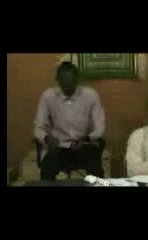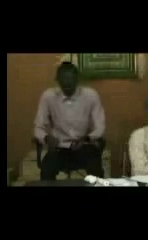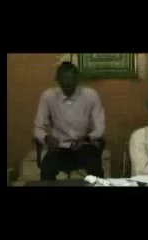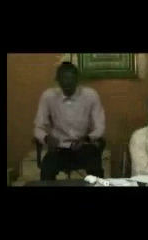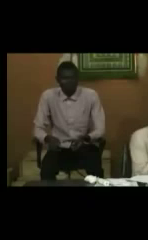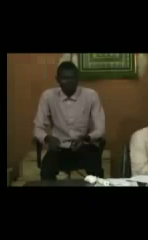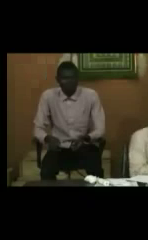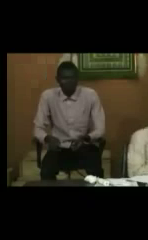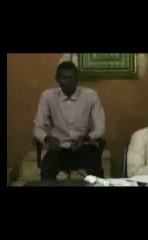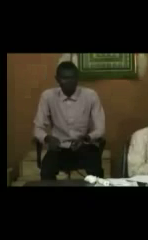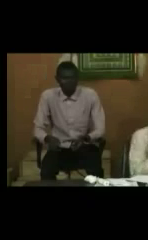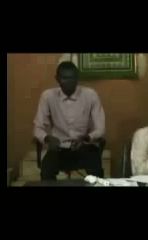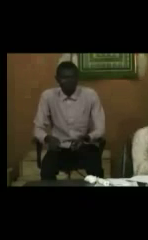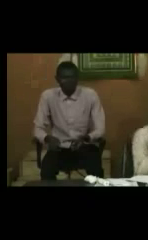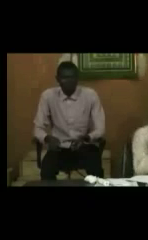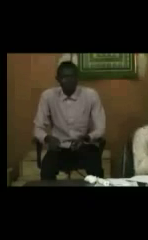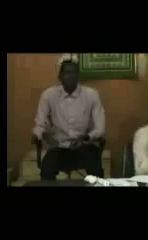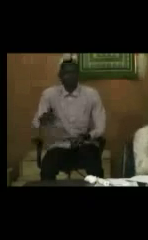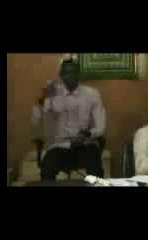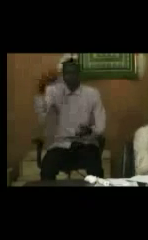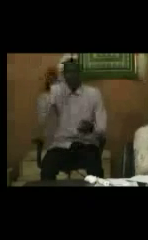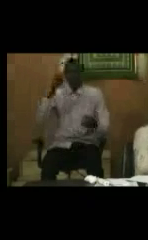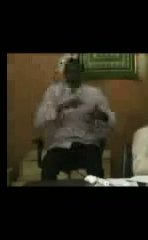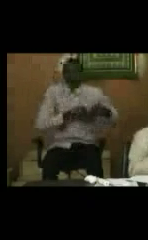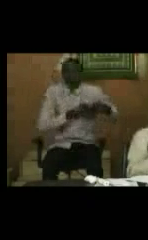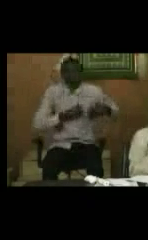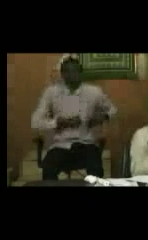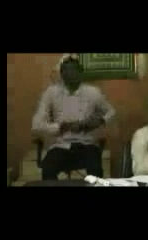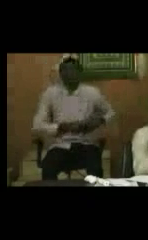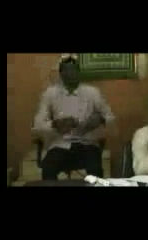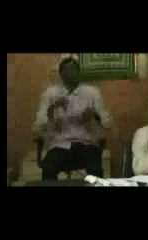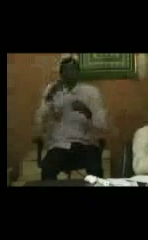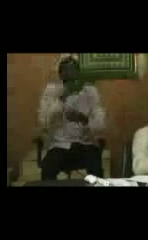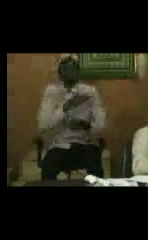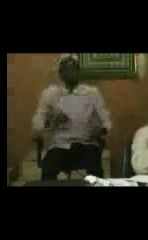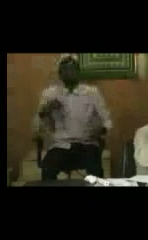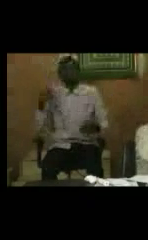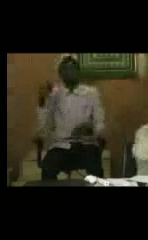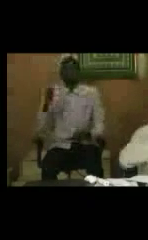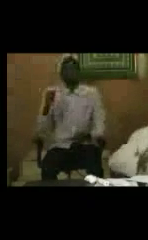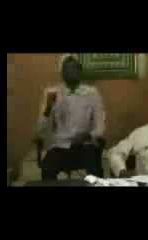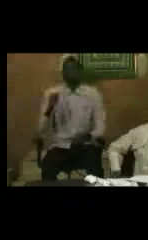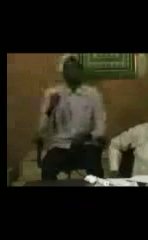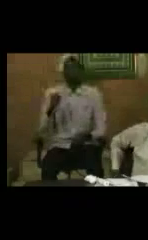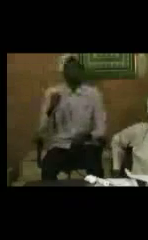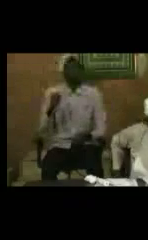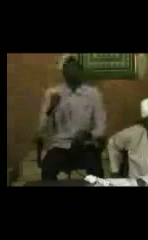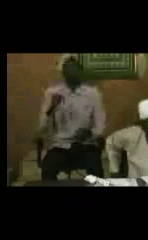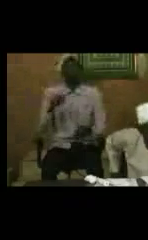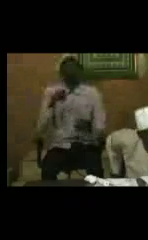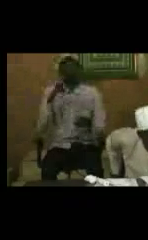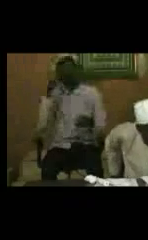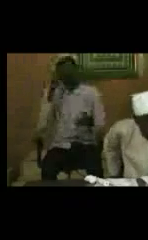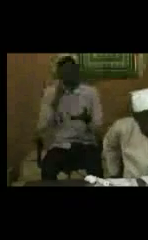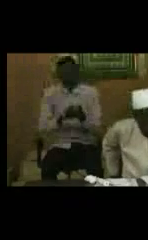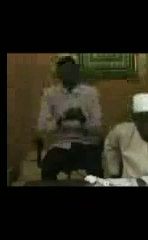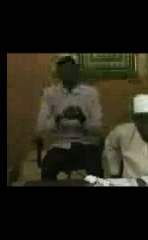o na ma sun eje eje tin be nu edo eje tin be nu awon eto ni dije